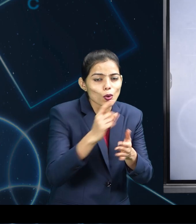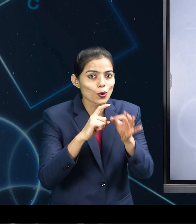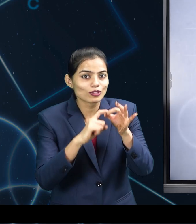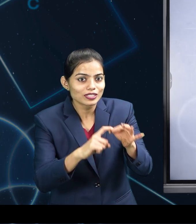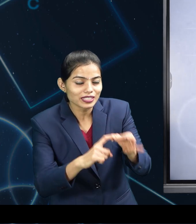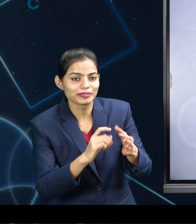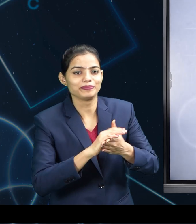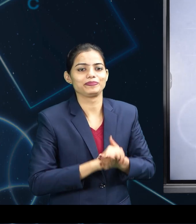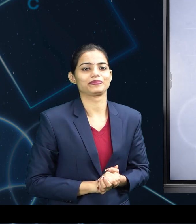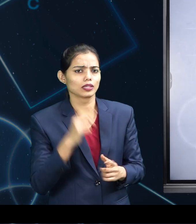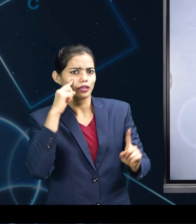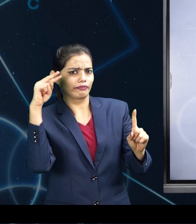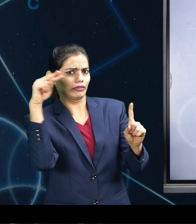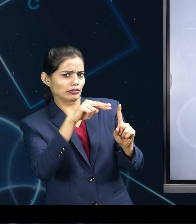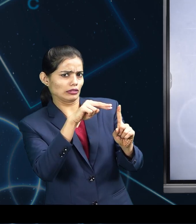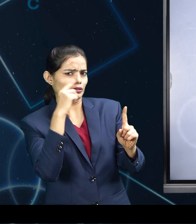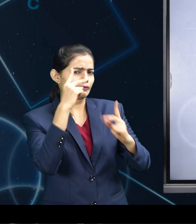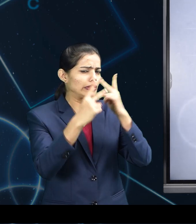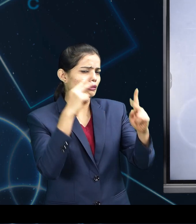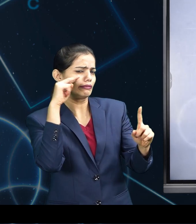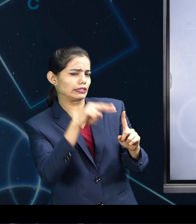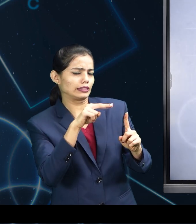सर्वेक्षण आणि प्रश्नावली, निरीक्षण,